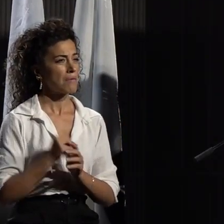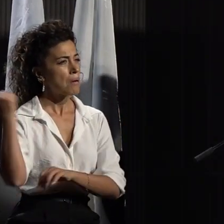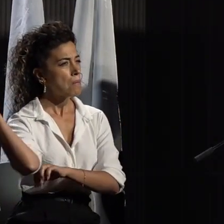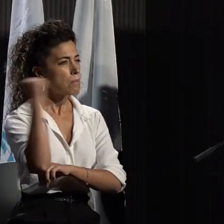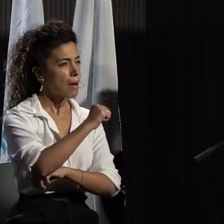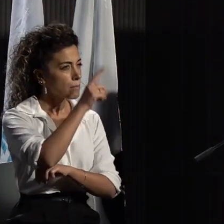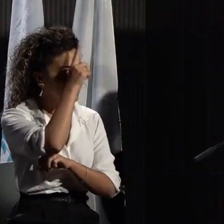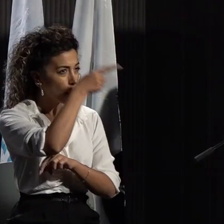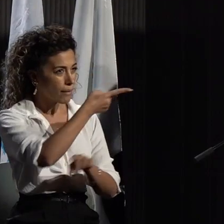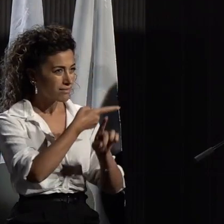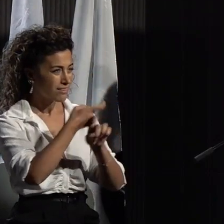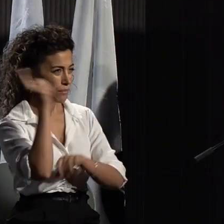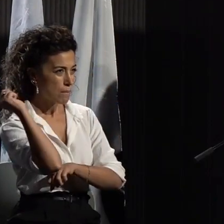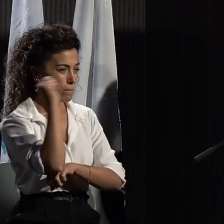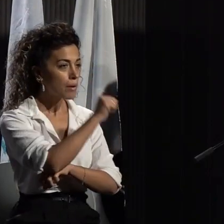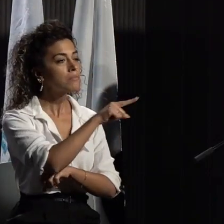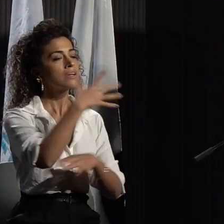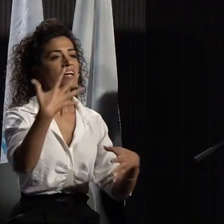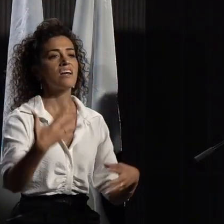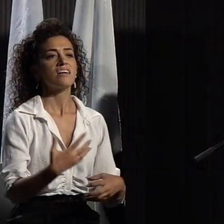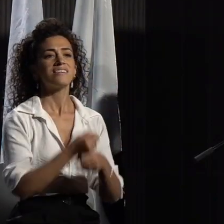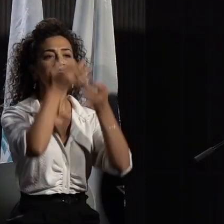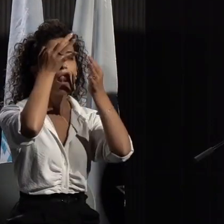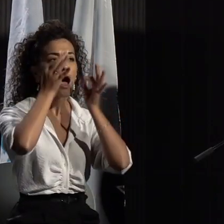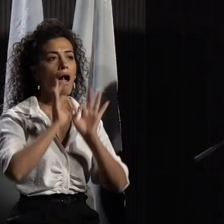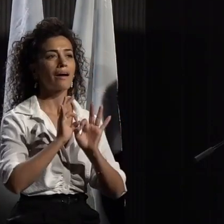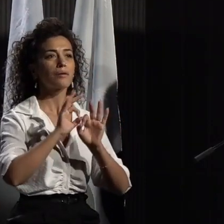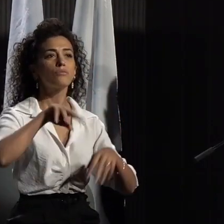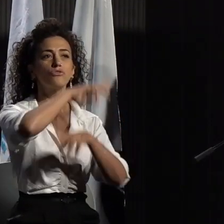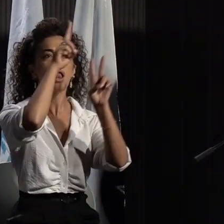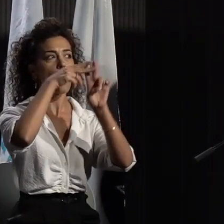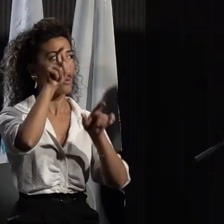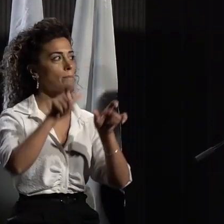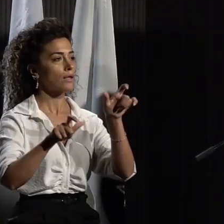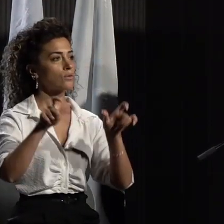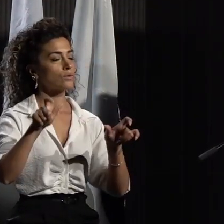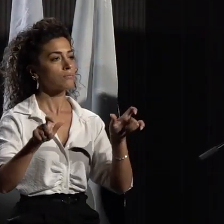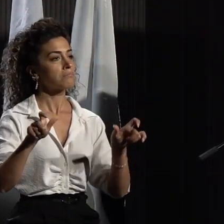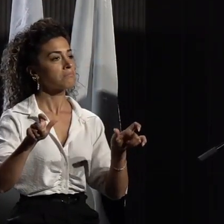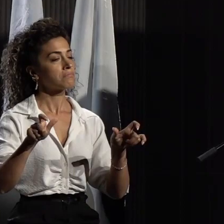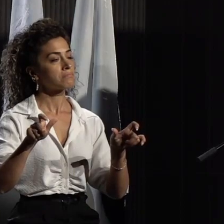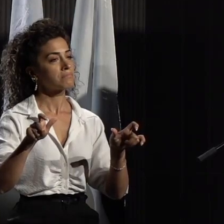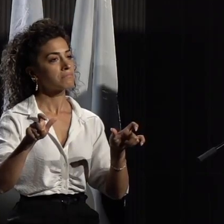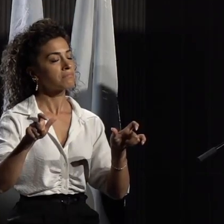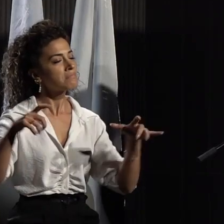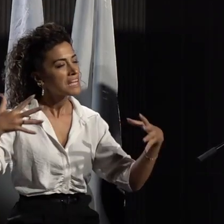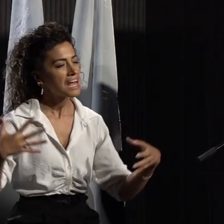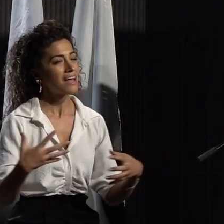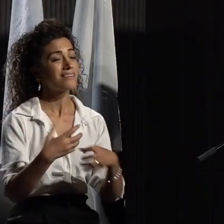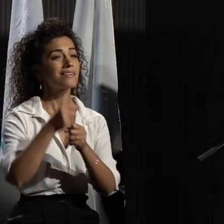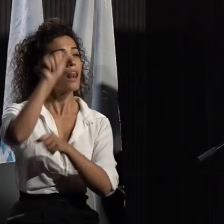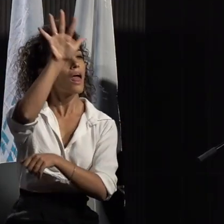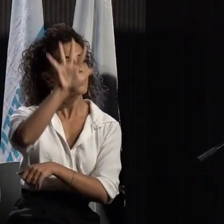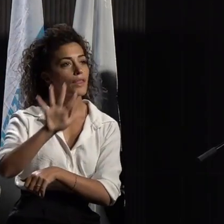גרמניה הנאצית הציל את הרחב של המין האנושי והציל את יבשת